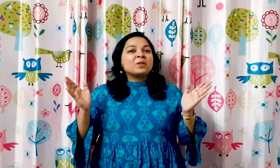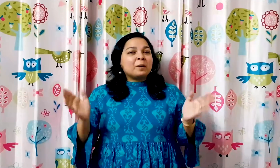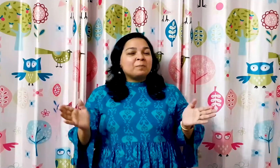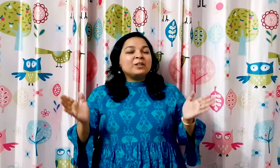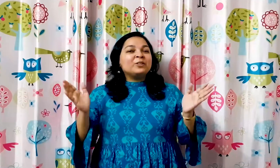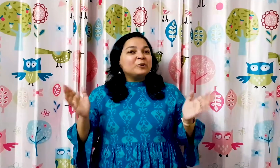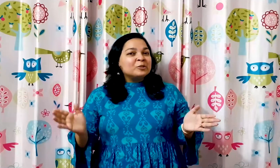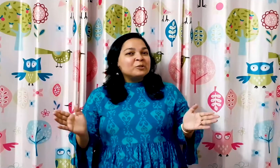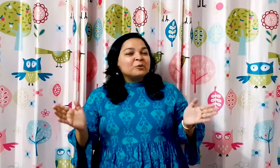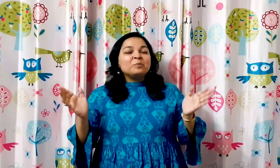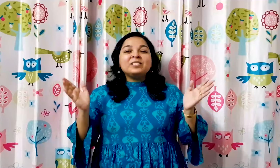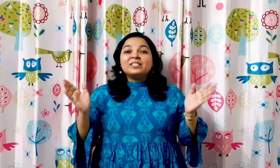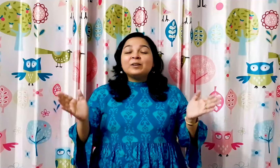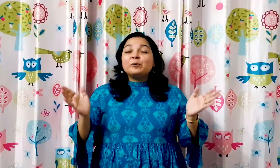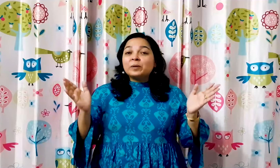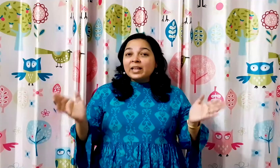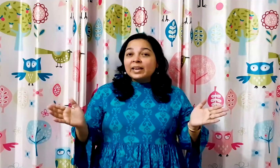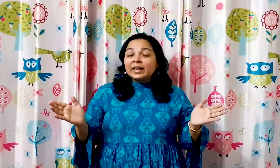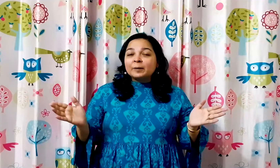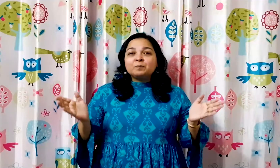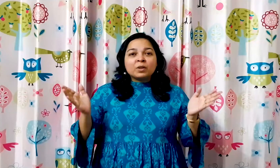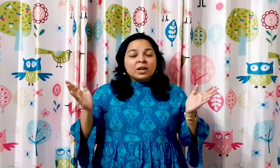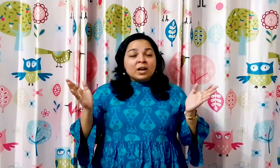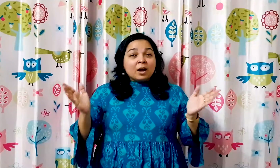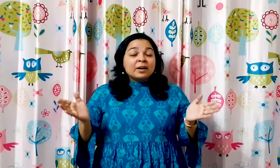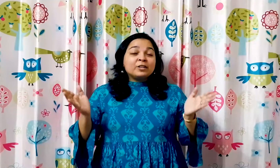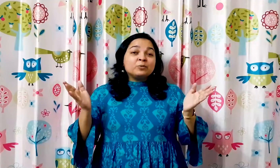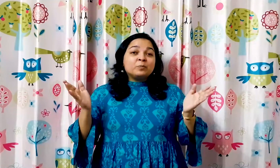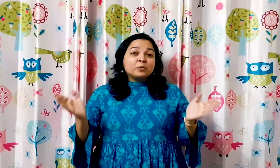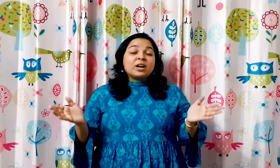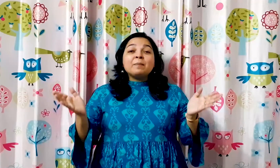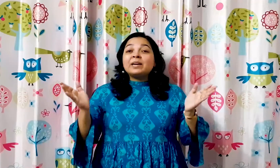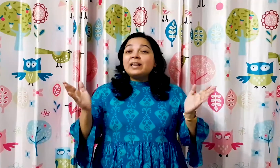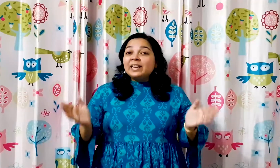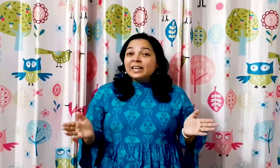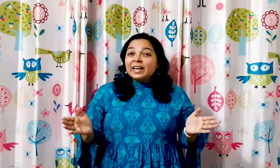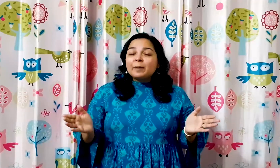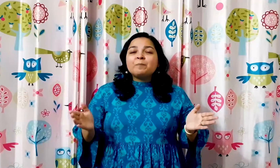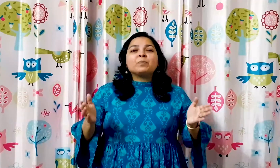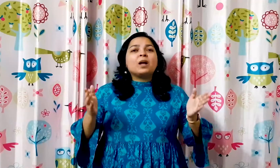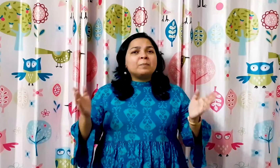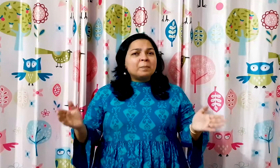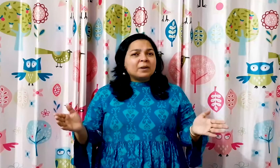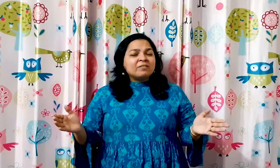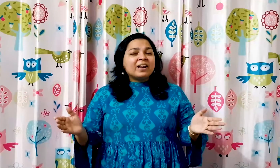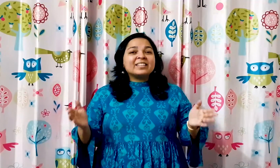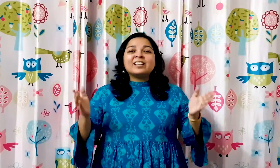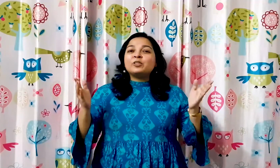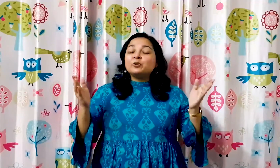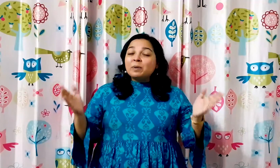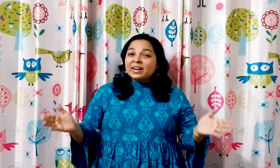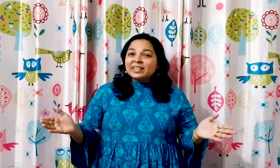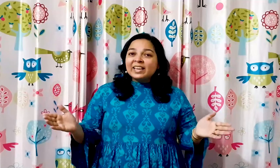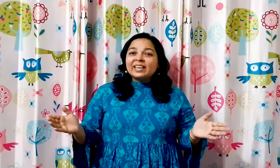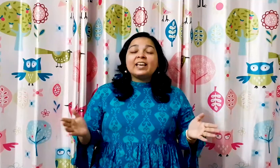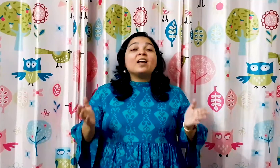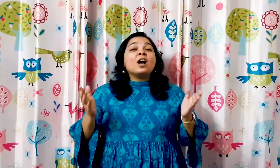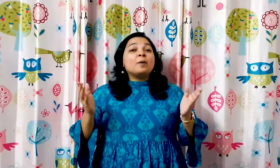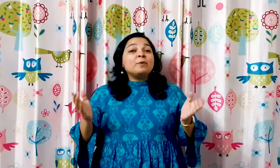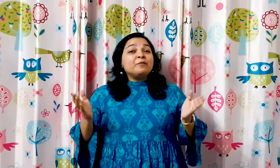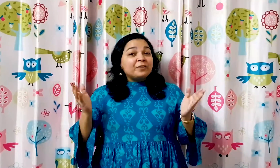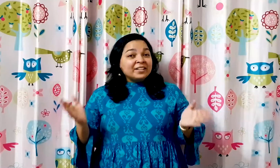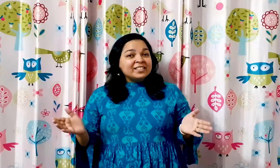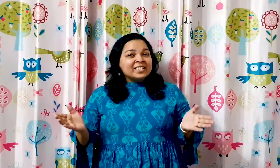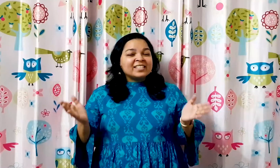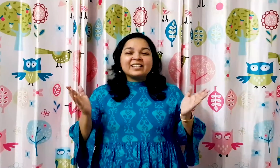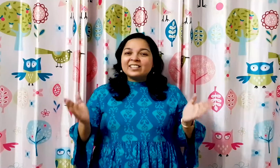बात अपने दोस्तों को भी जरूर बताइएगा हमारा ये जो प्रोग्राम का लिंक है अपने परिवार के साथ दोबारा देखिए